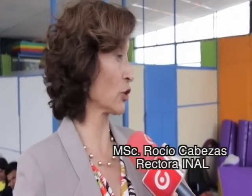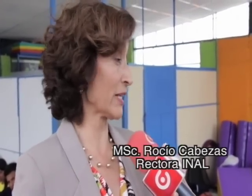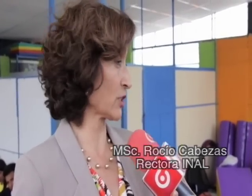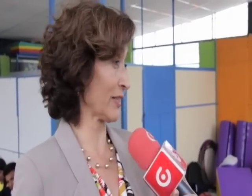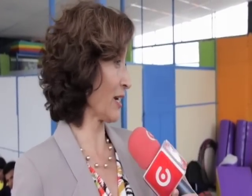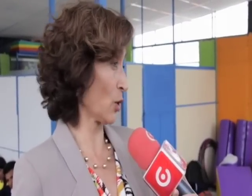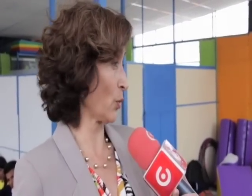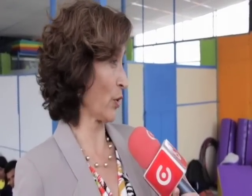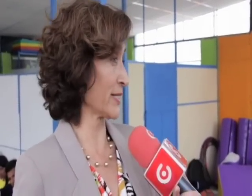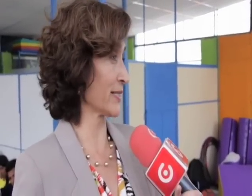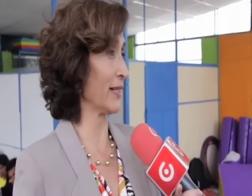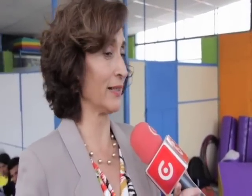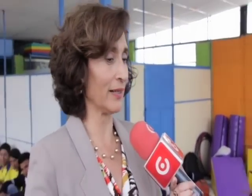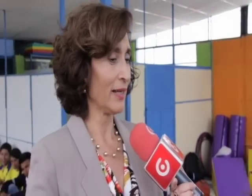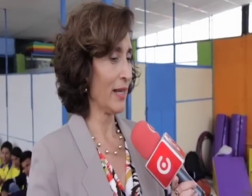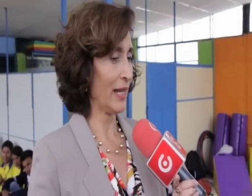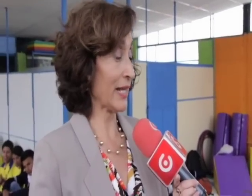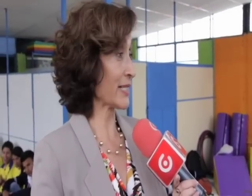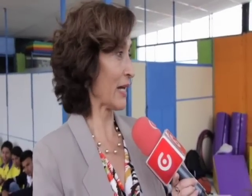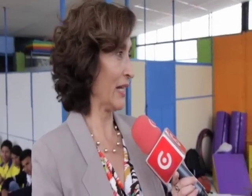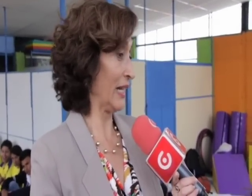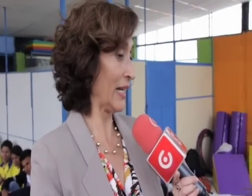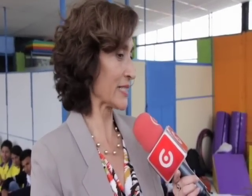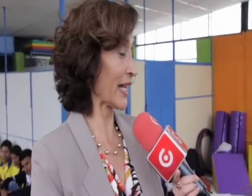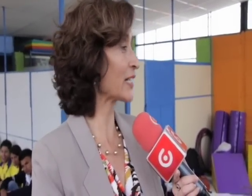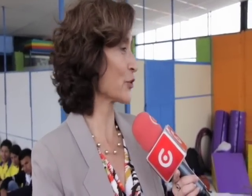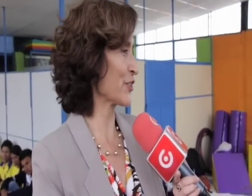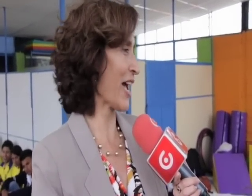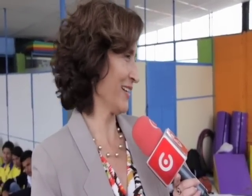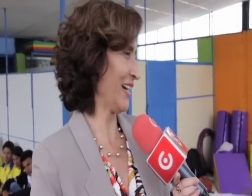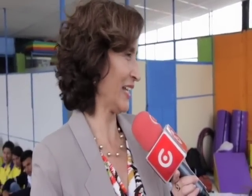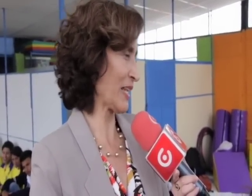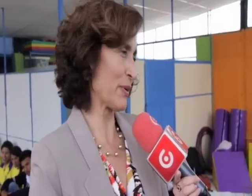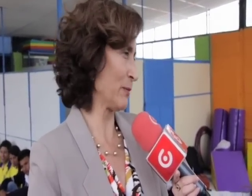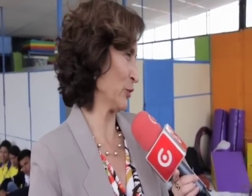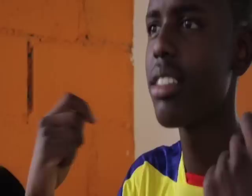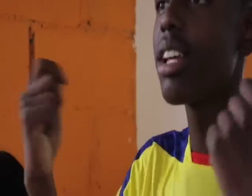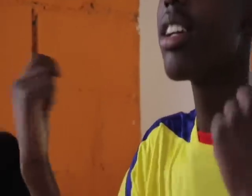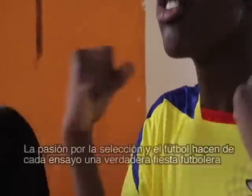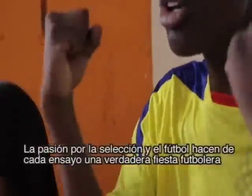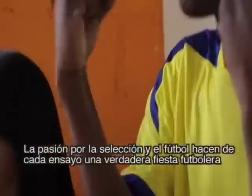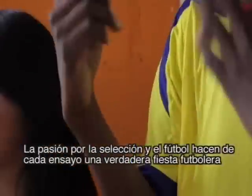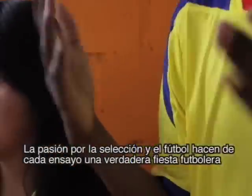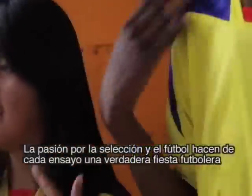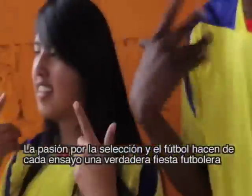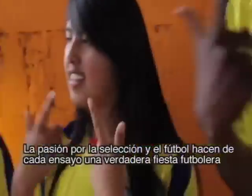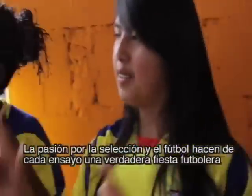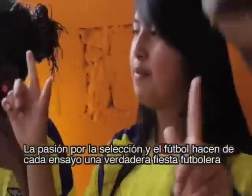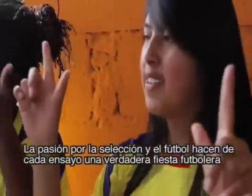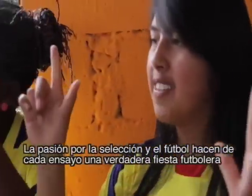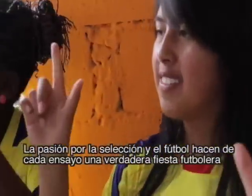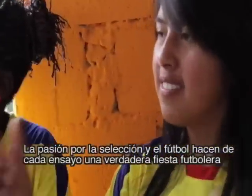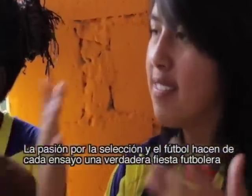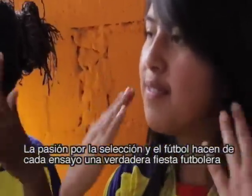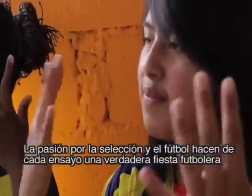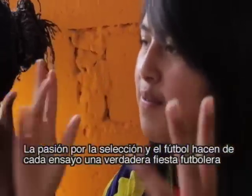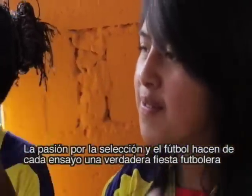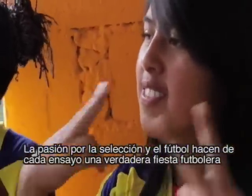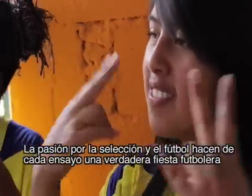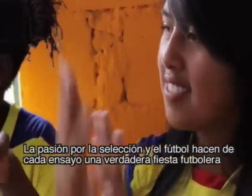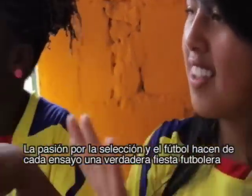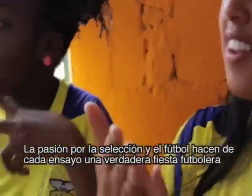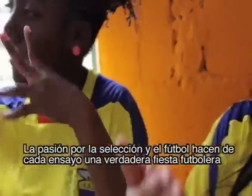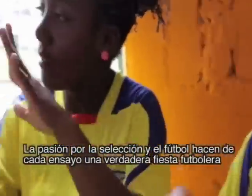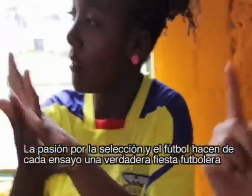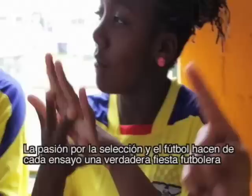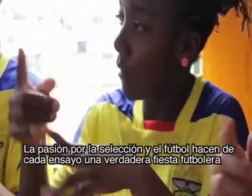sentimiento nacional como es el acercarnos ya a la etapa del Mundial. Ellos también tienen muchos sentimientos dentro de ellos, ¿por